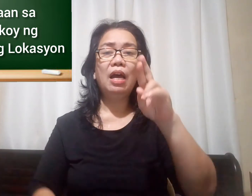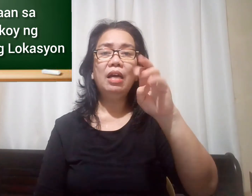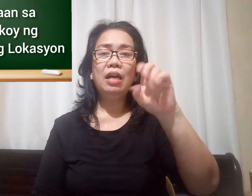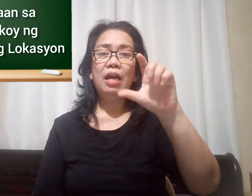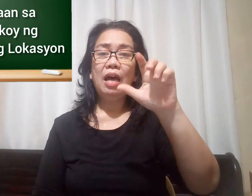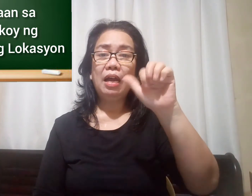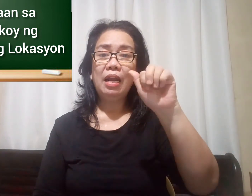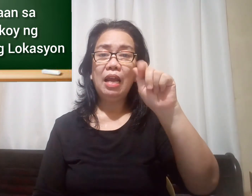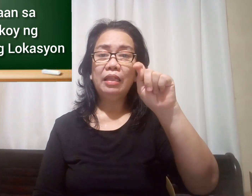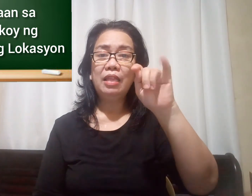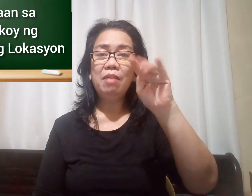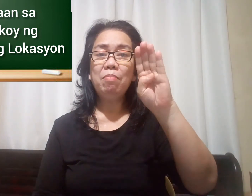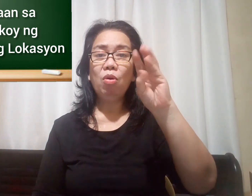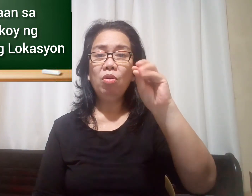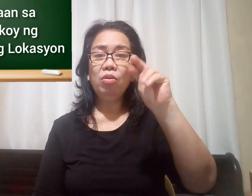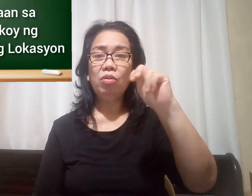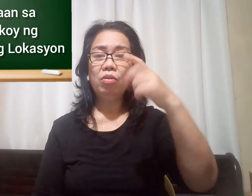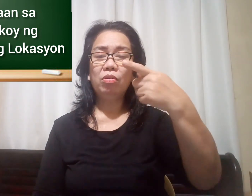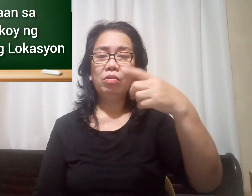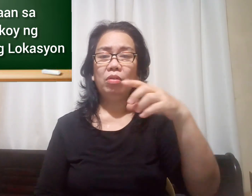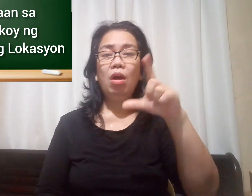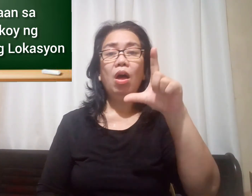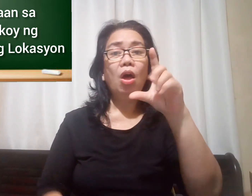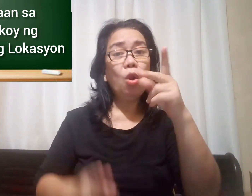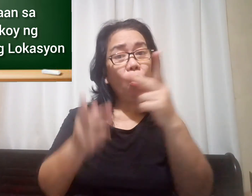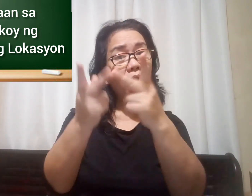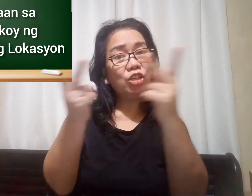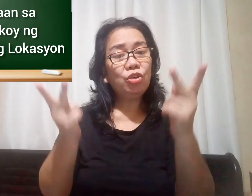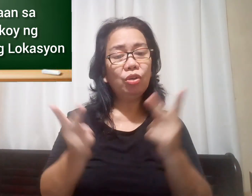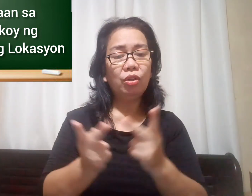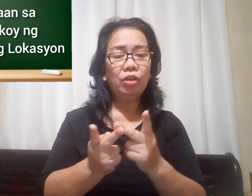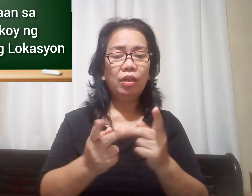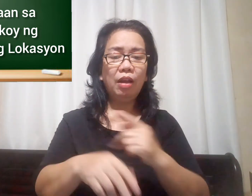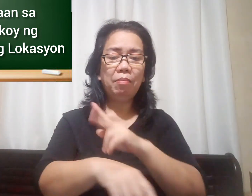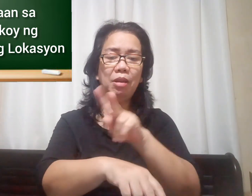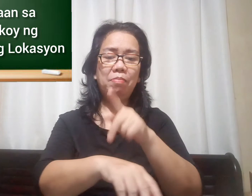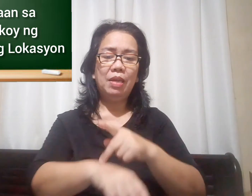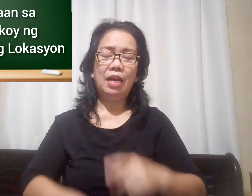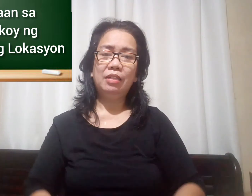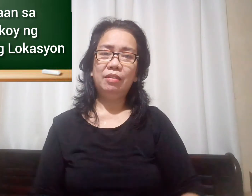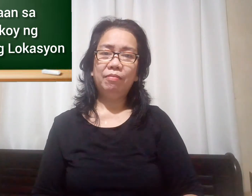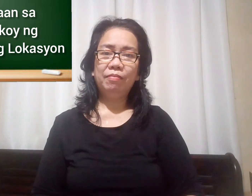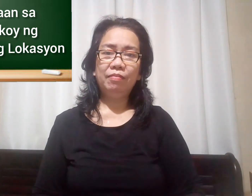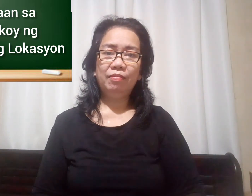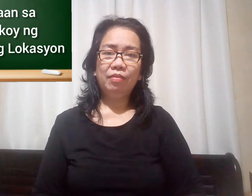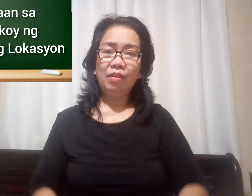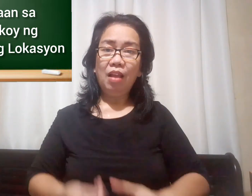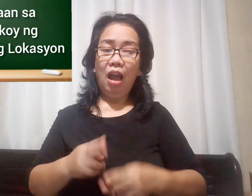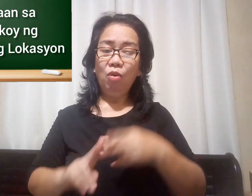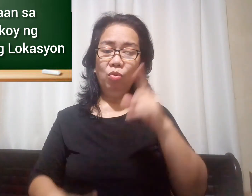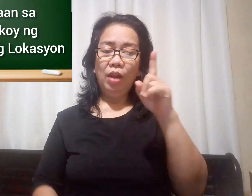relatibong lokasyon ng Pilipinas. Ang una,